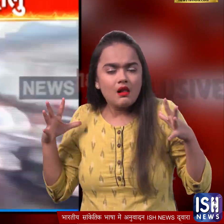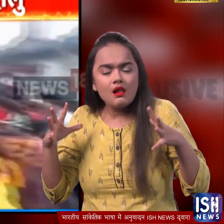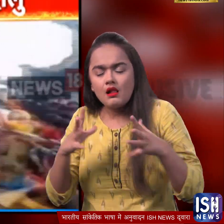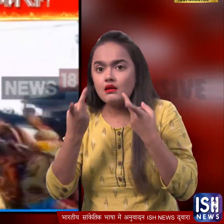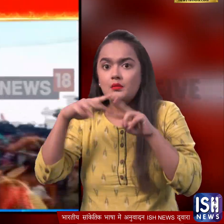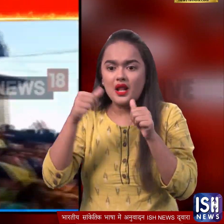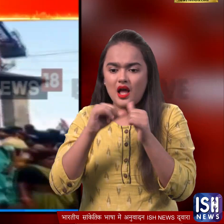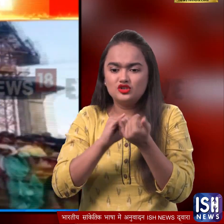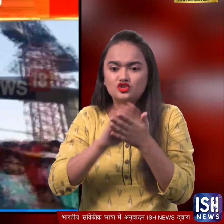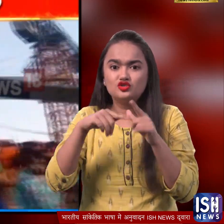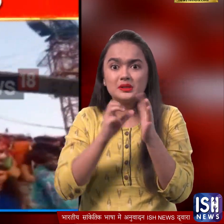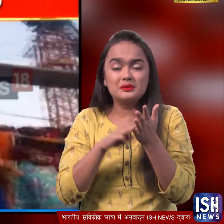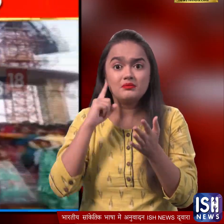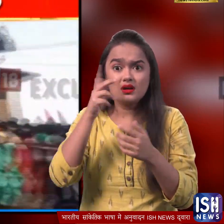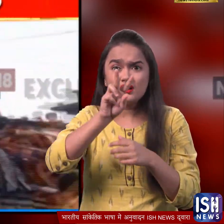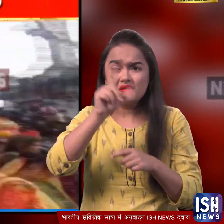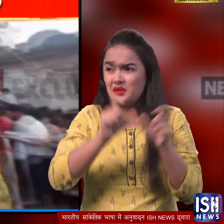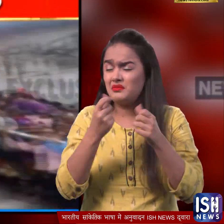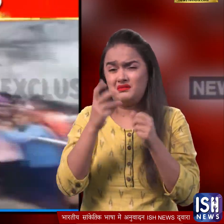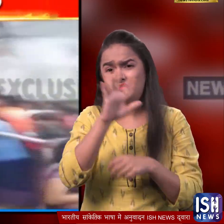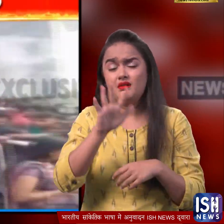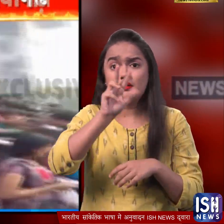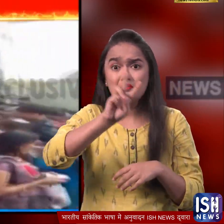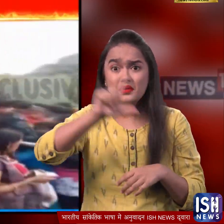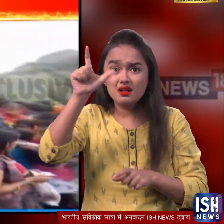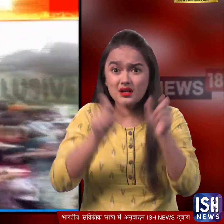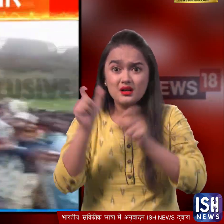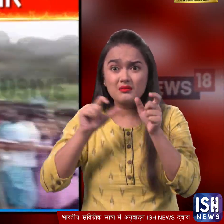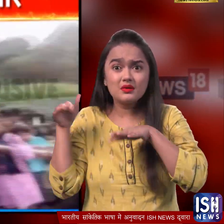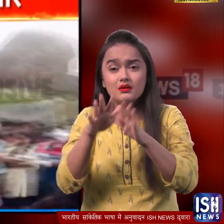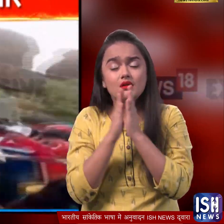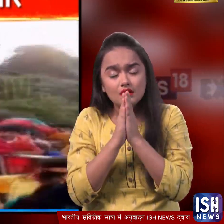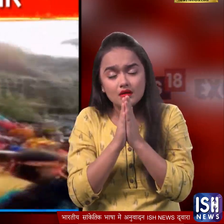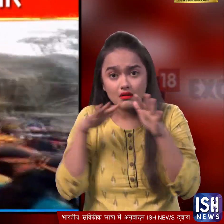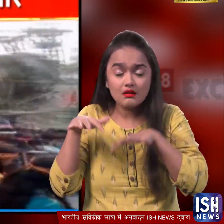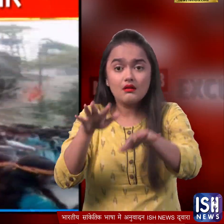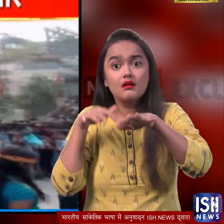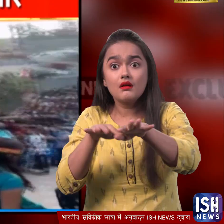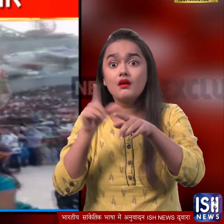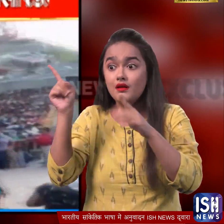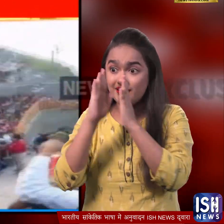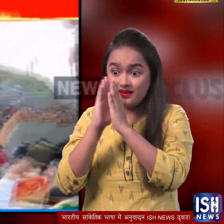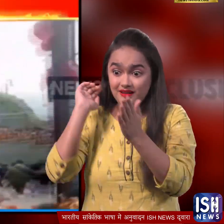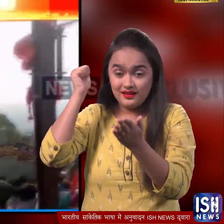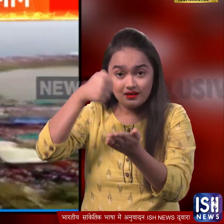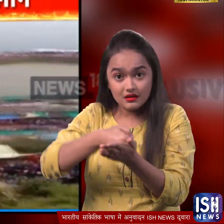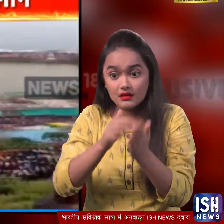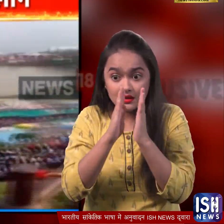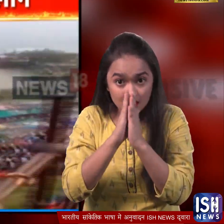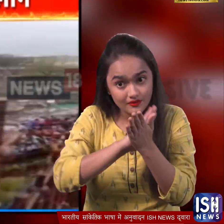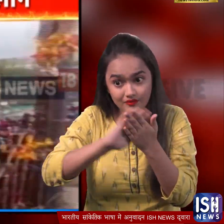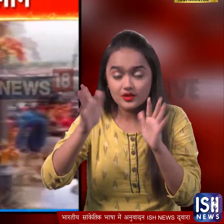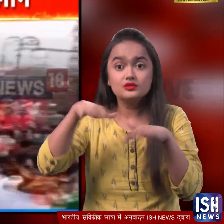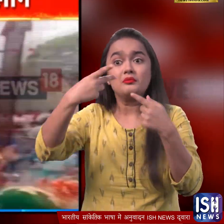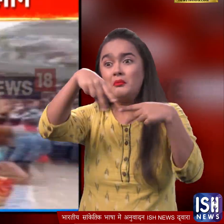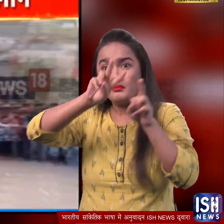आया। अष्टमी के मौके पर करीब 2 लाख श्रद्धालु महाकाली के दर्शन के लिए उमड़ पड़े। पहाड़ पर स्थित मंदिर तक पहुंचने और दर्शन